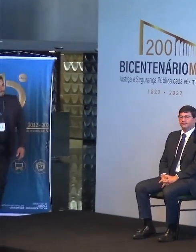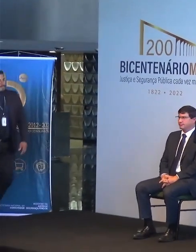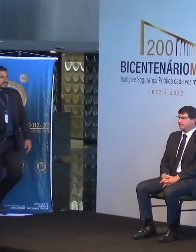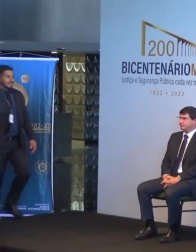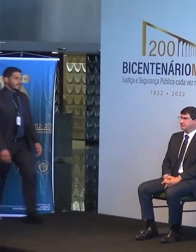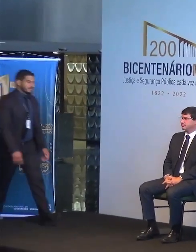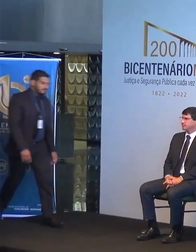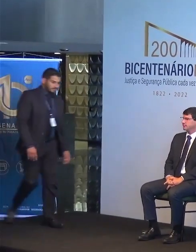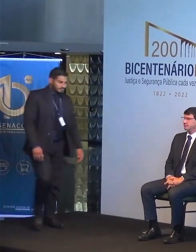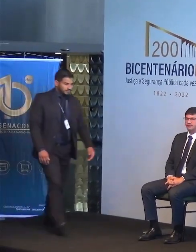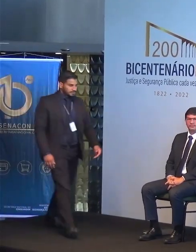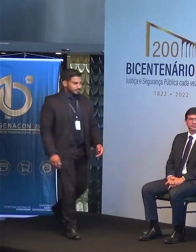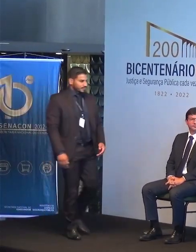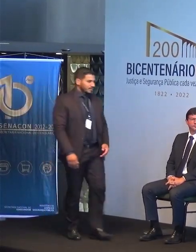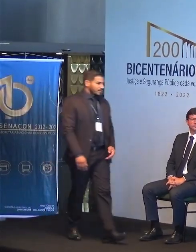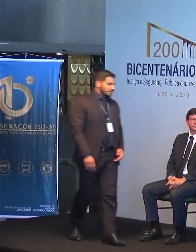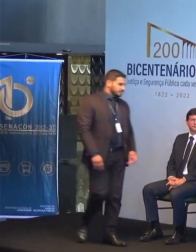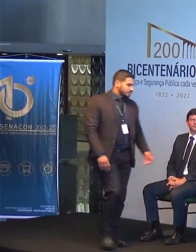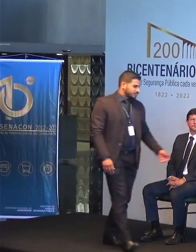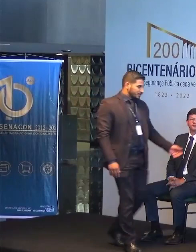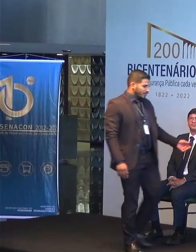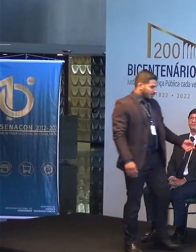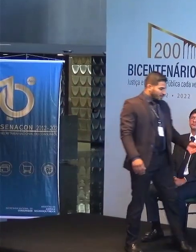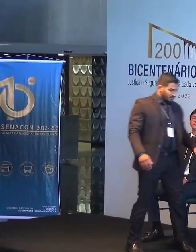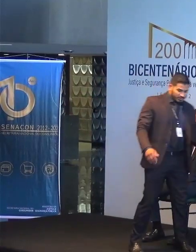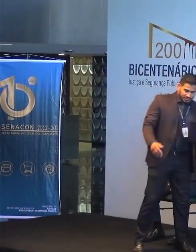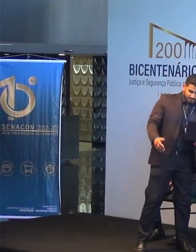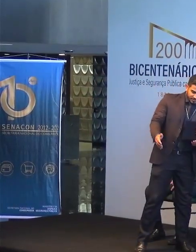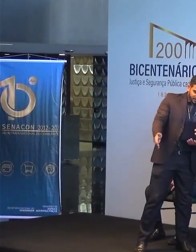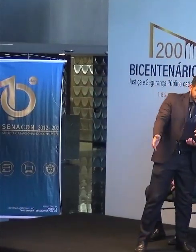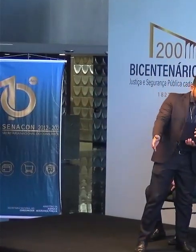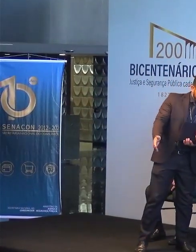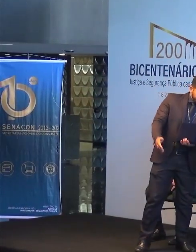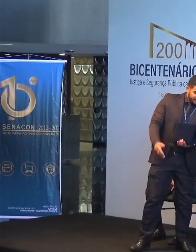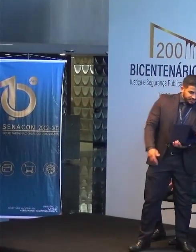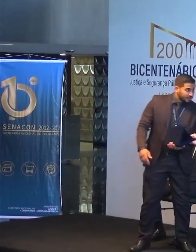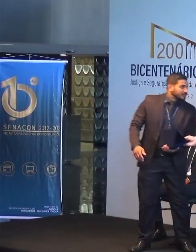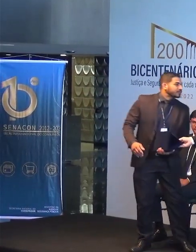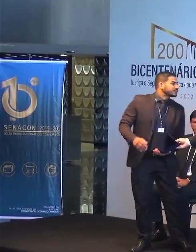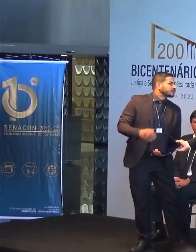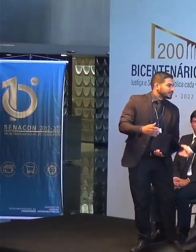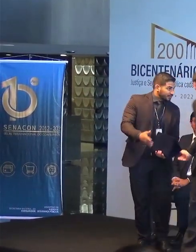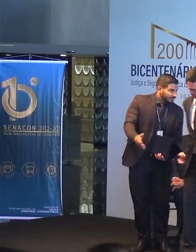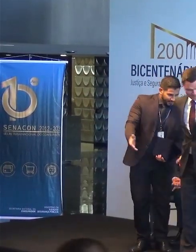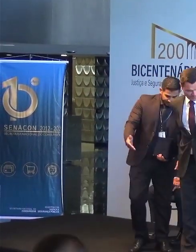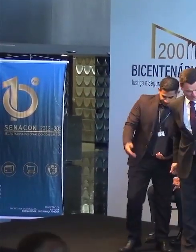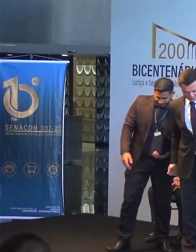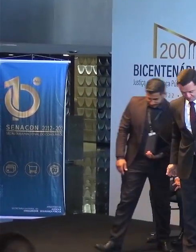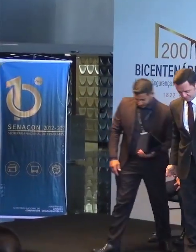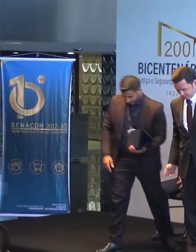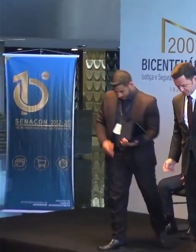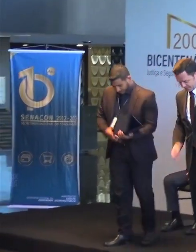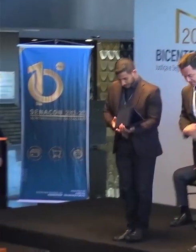Agora, o ministro Anderson Torres entrega uma placa à professora e doutora Cláudia Lima Marques, um reconhecimento